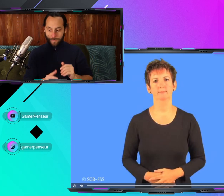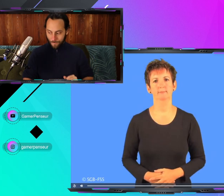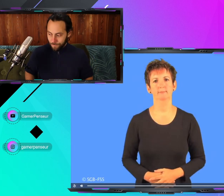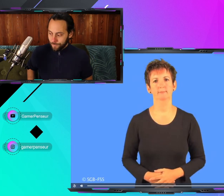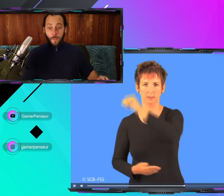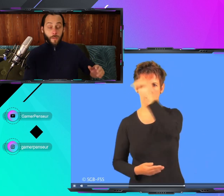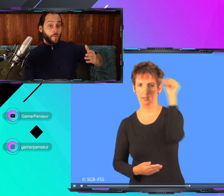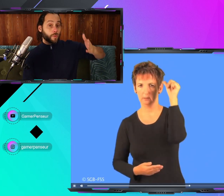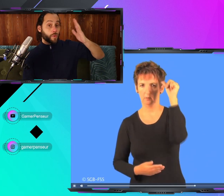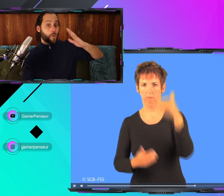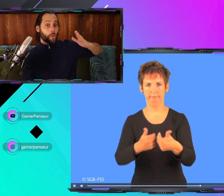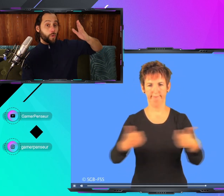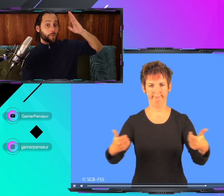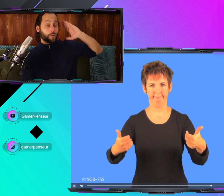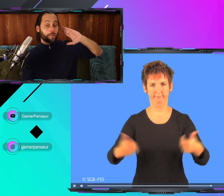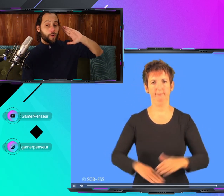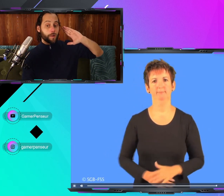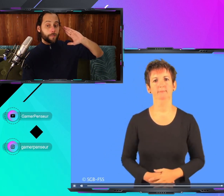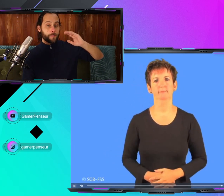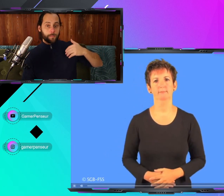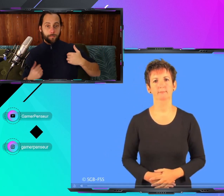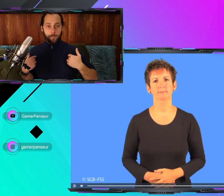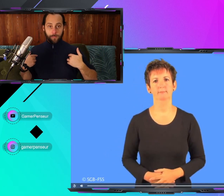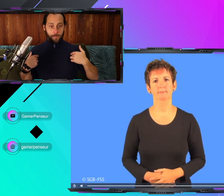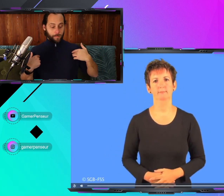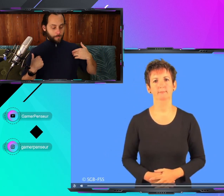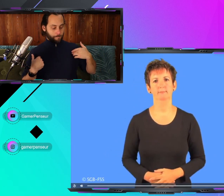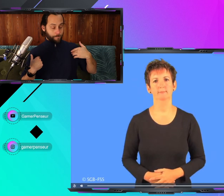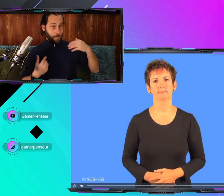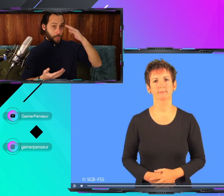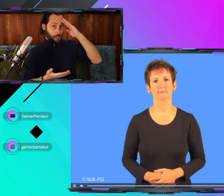Classe. Donc, autrefois.